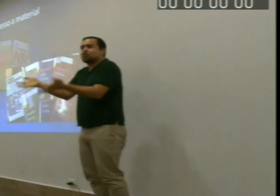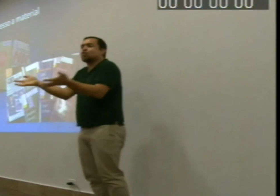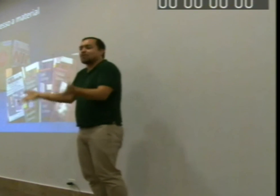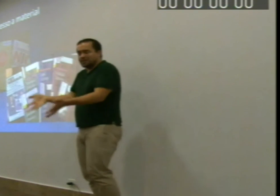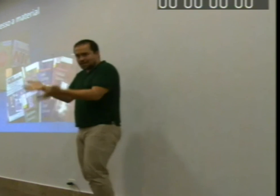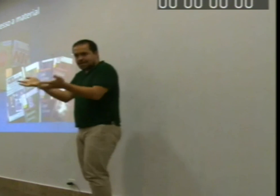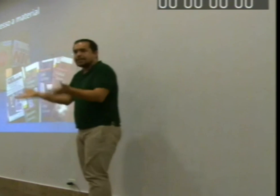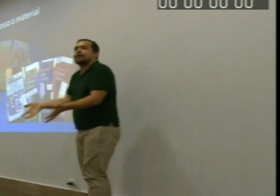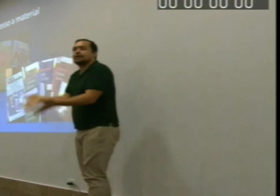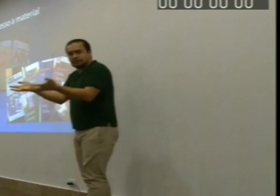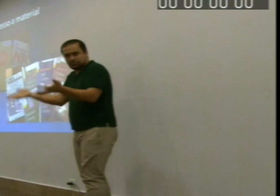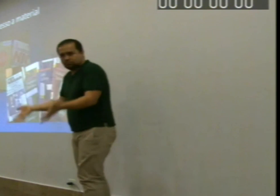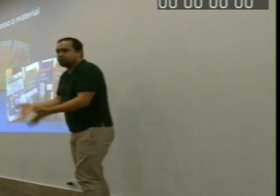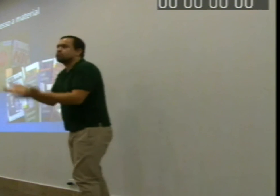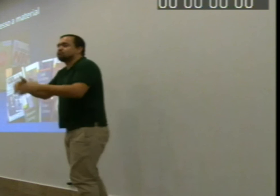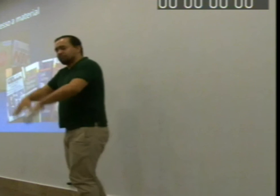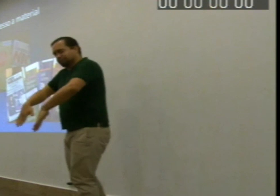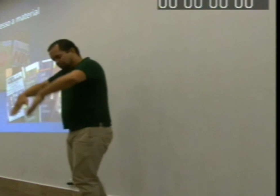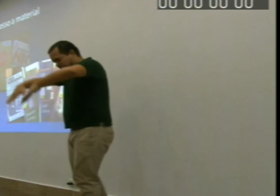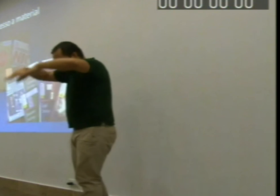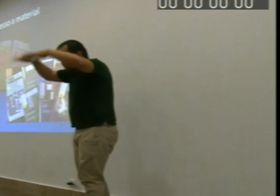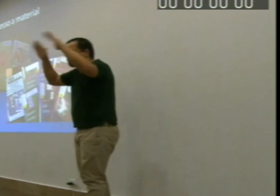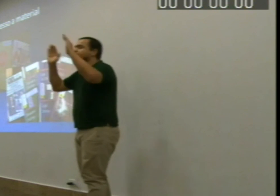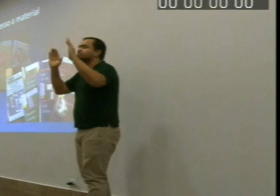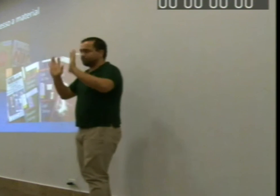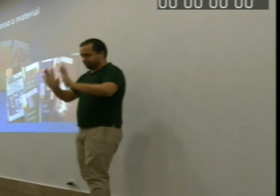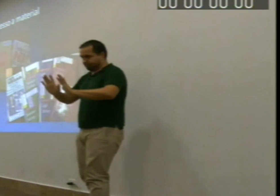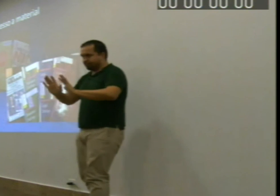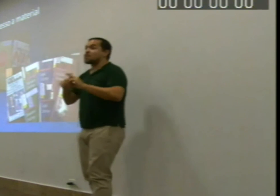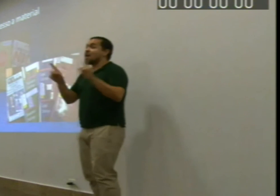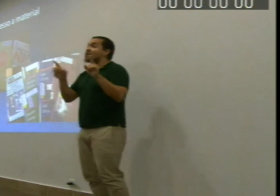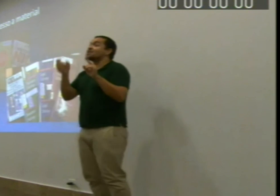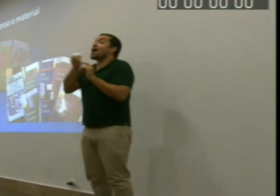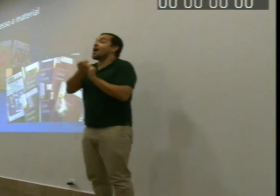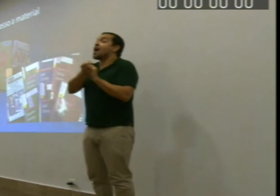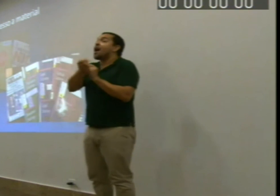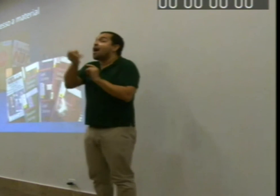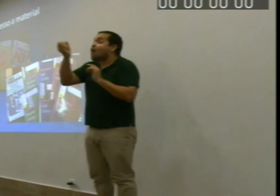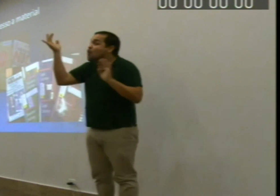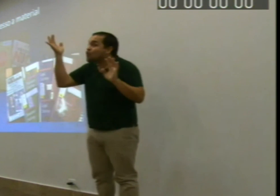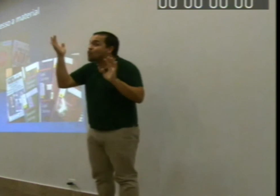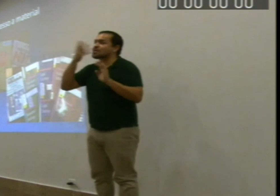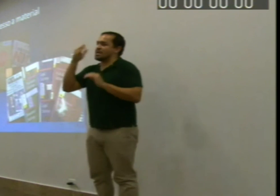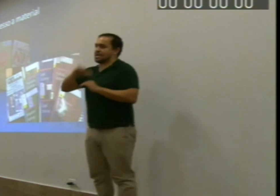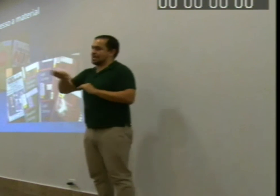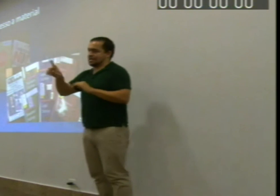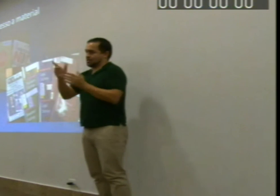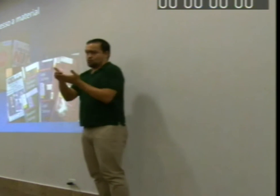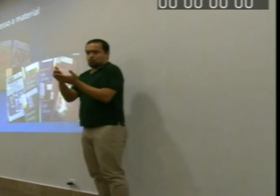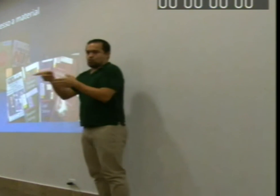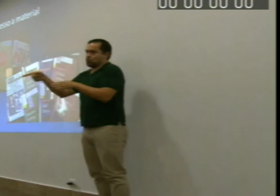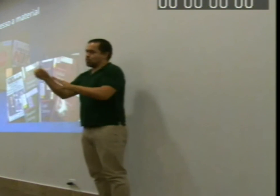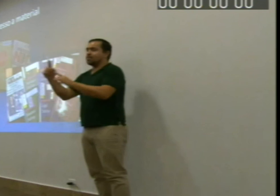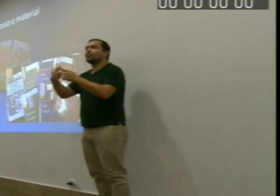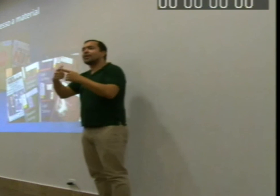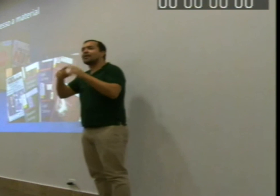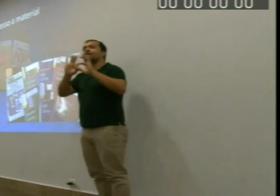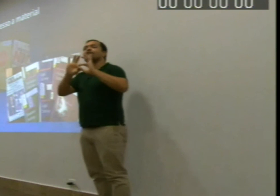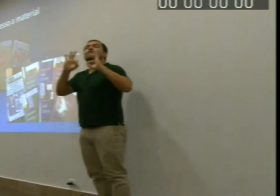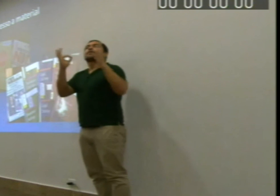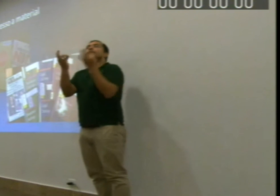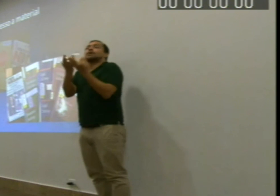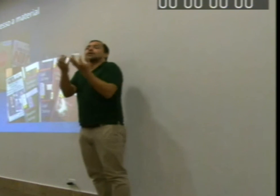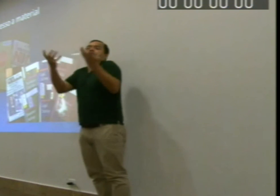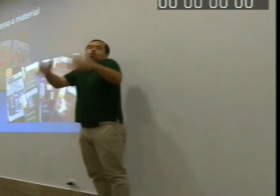SL o estimulação da SL então desde criança são estimul isso mas quantas crianças estudam